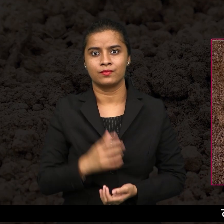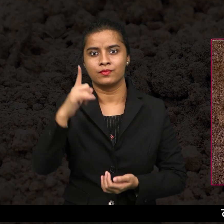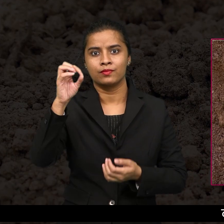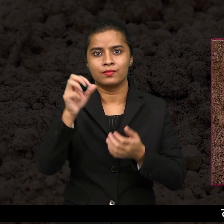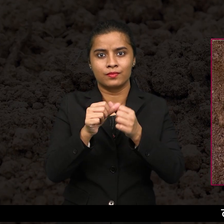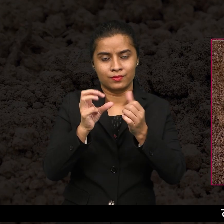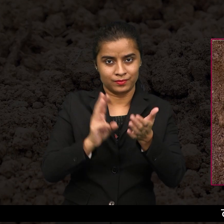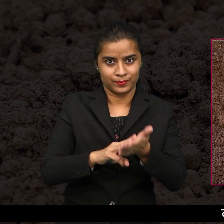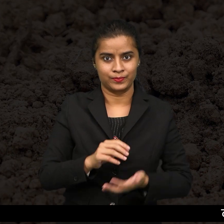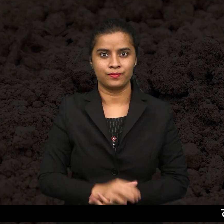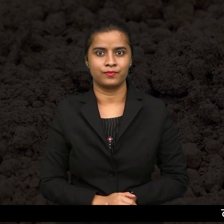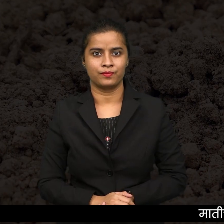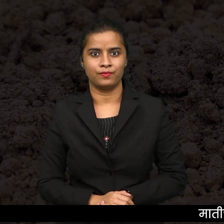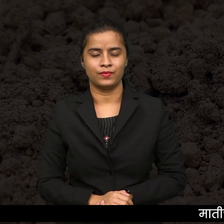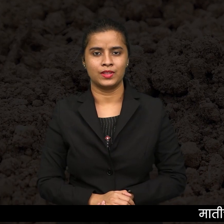दोमट,